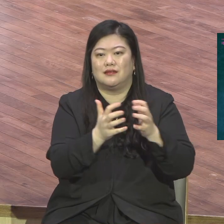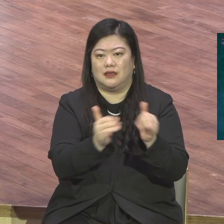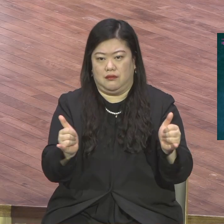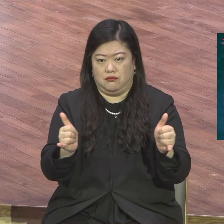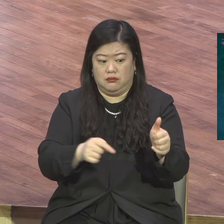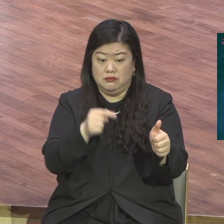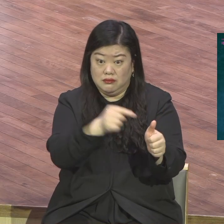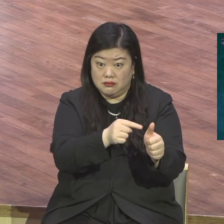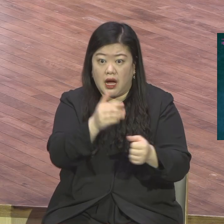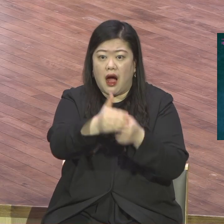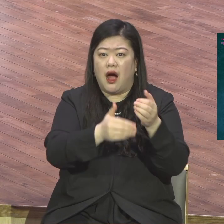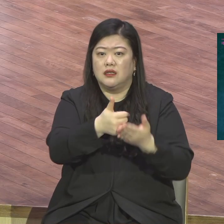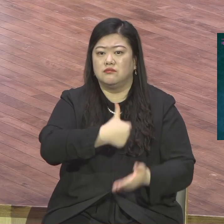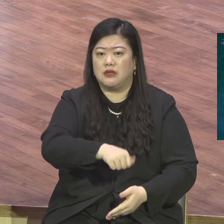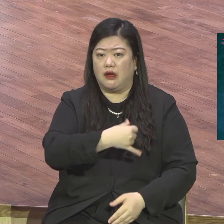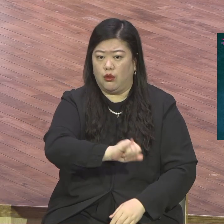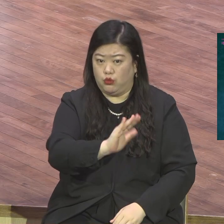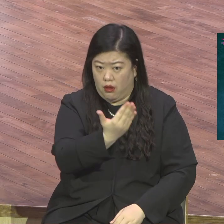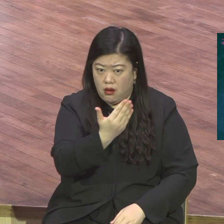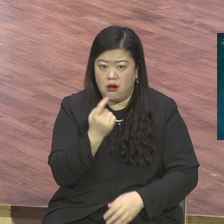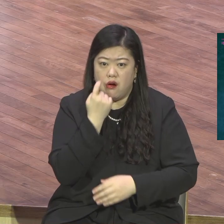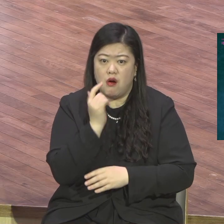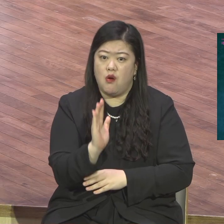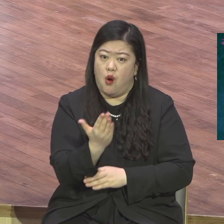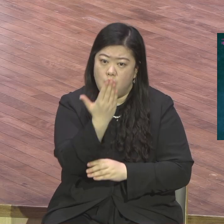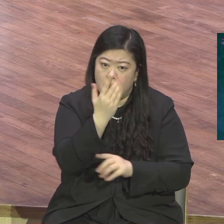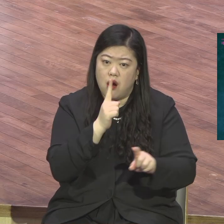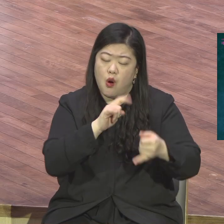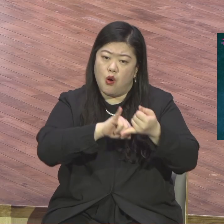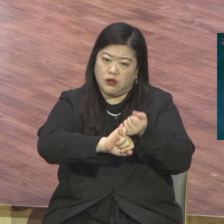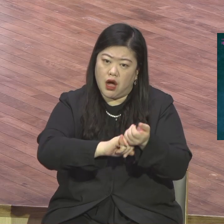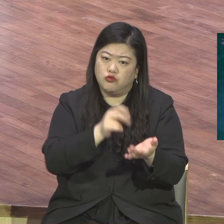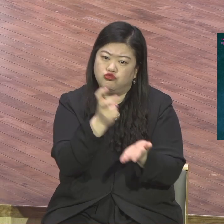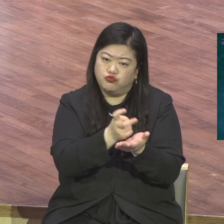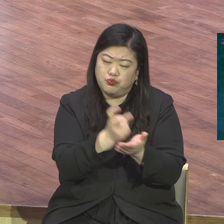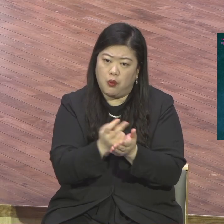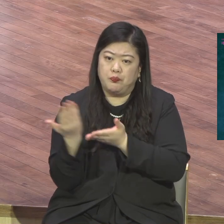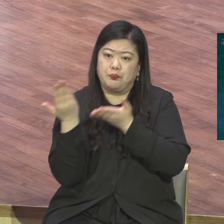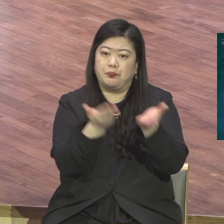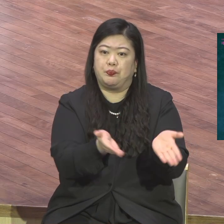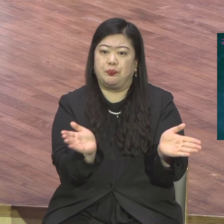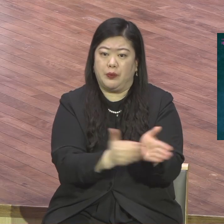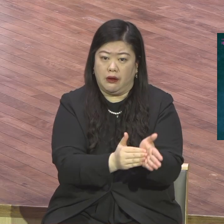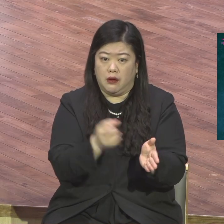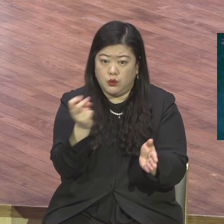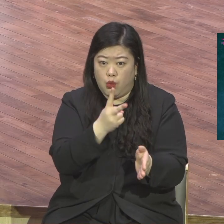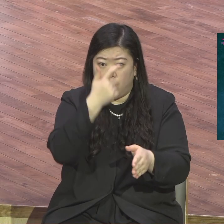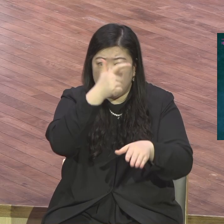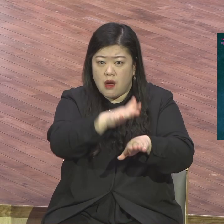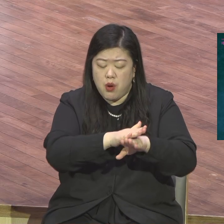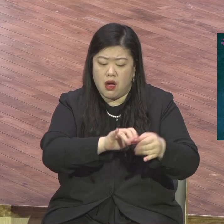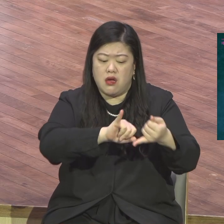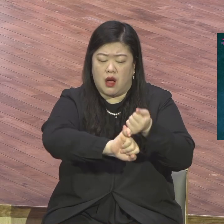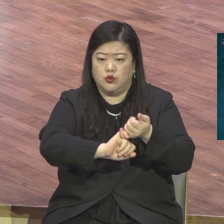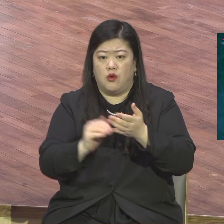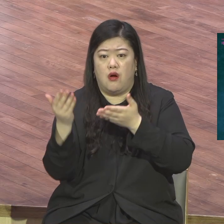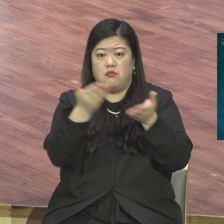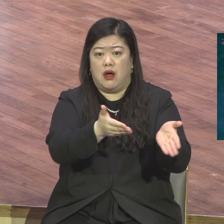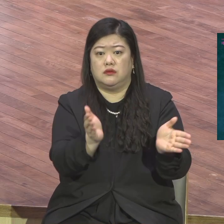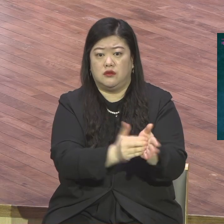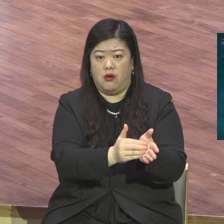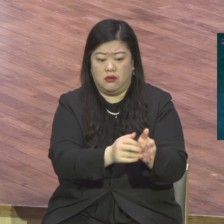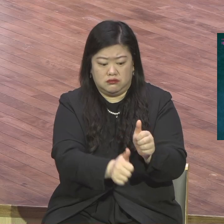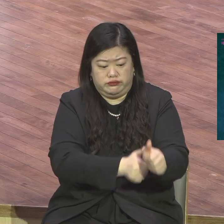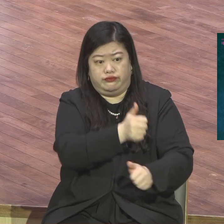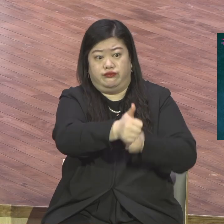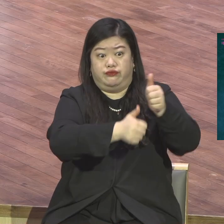그들에게는 양자됨과 영광과 언약들과 율법을 세우신 것과 예배와 약속들이 있고 조상들도